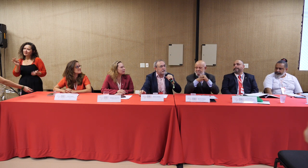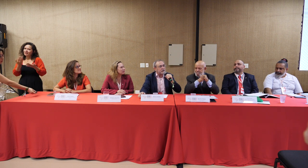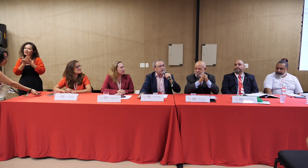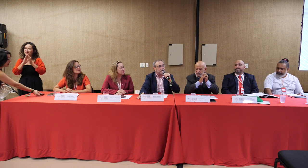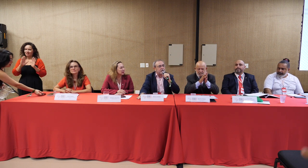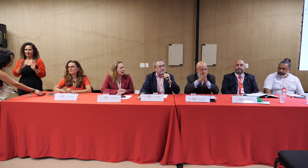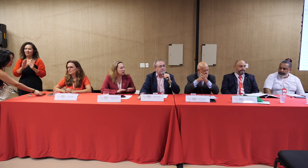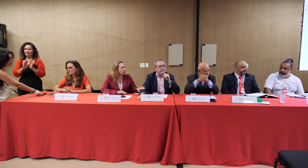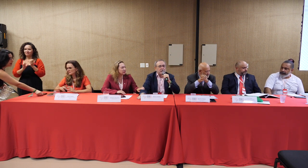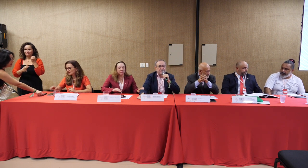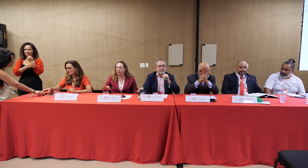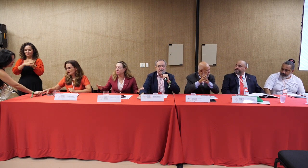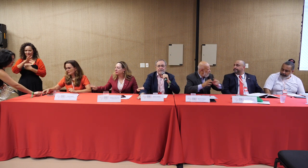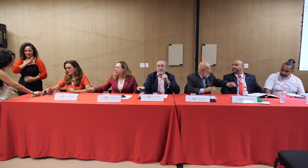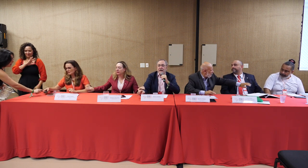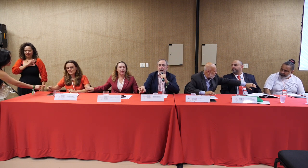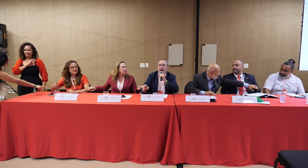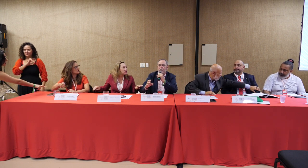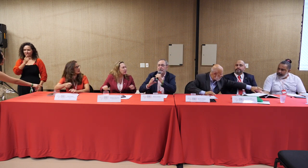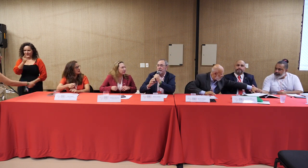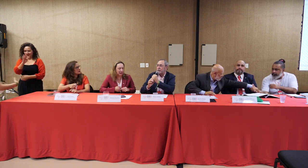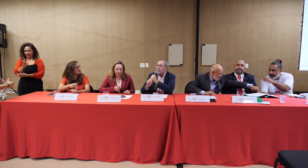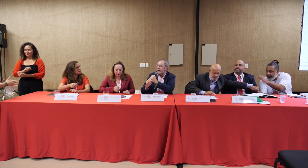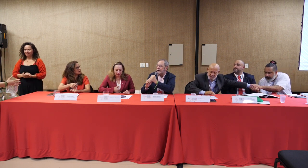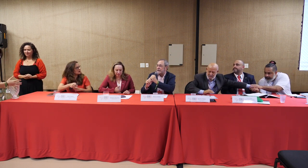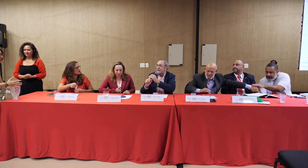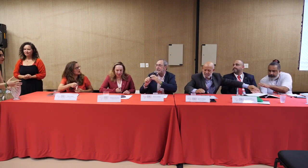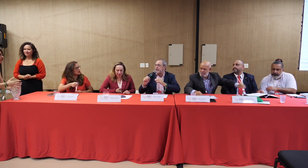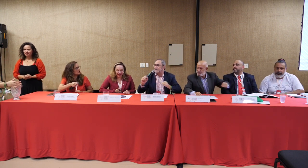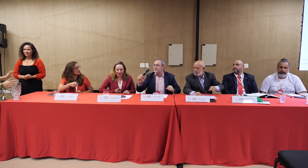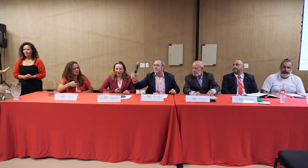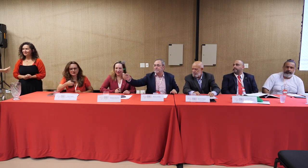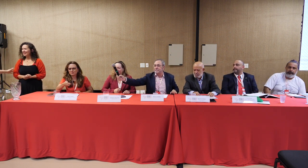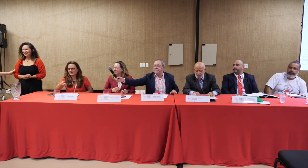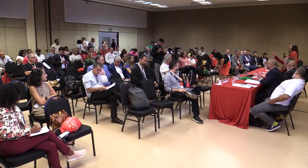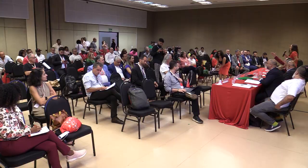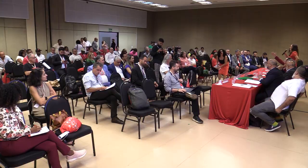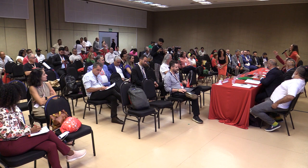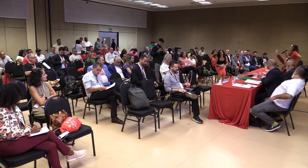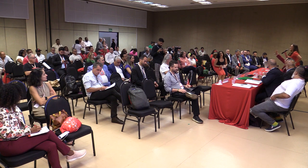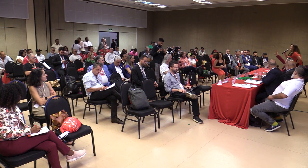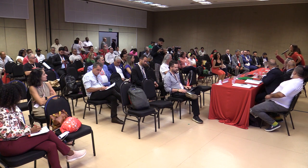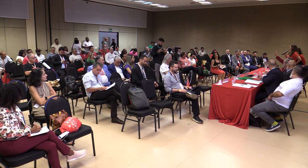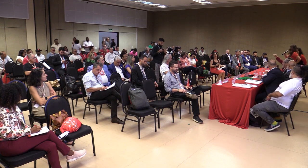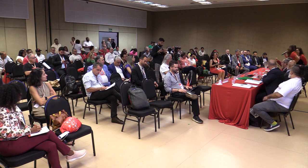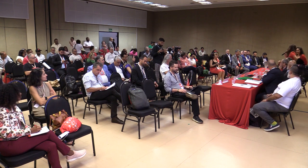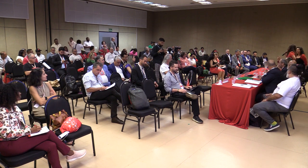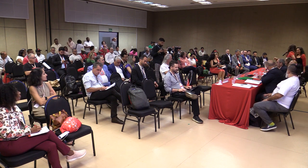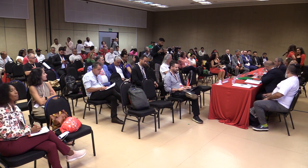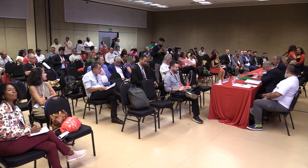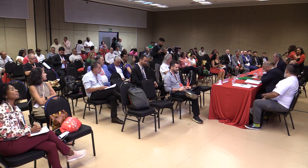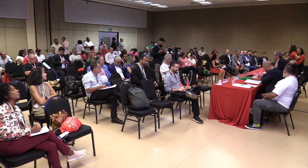setorial de segurança pública do PT. Agora, companheira Letícia.